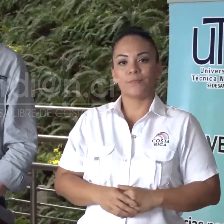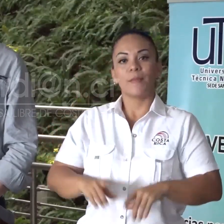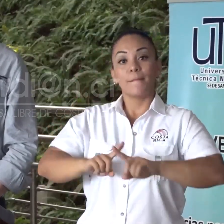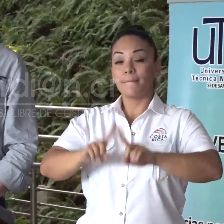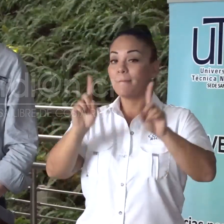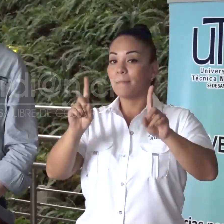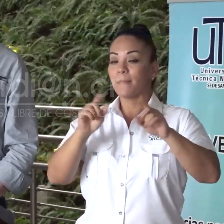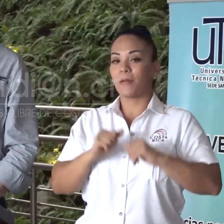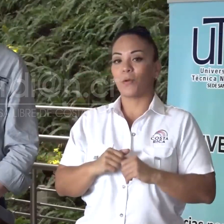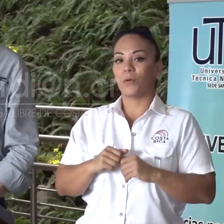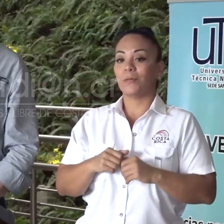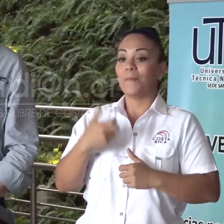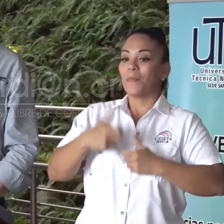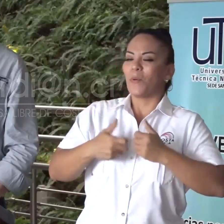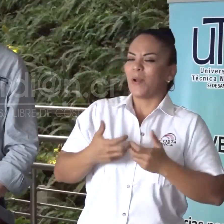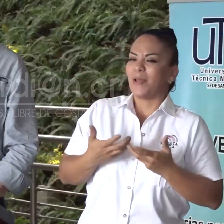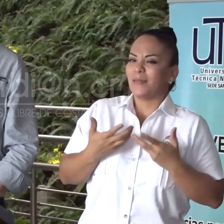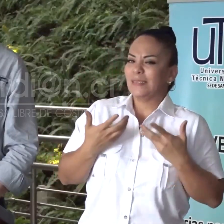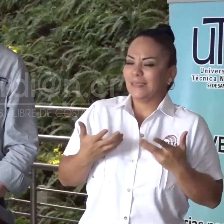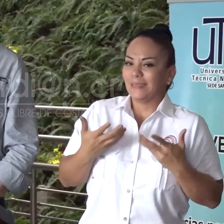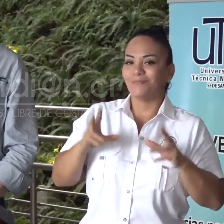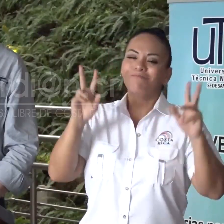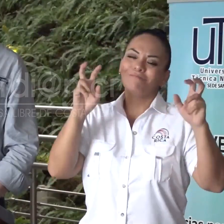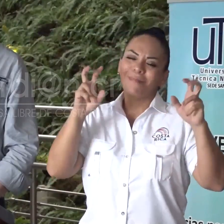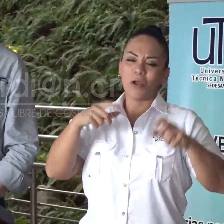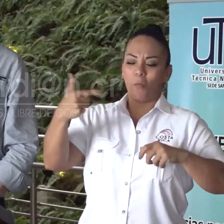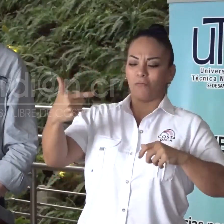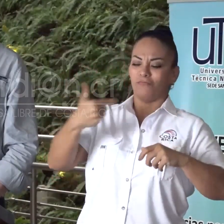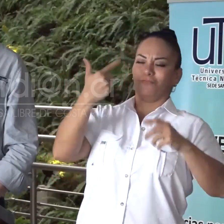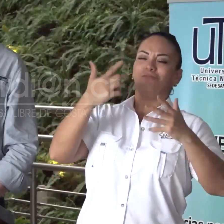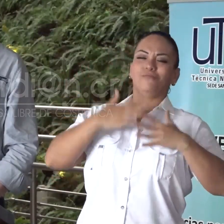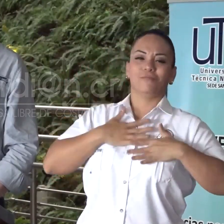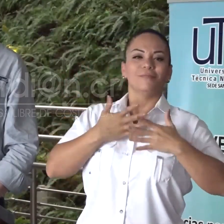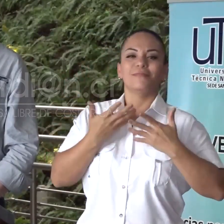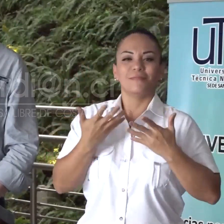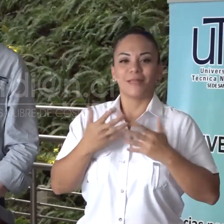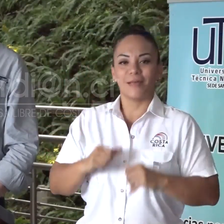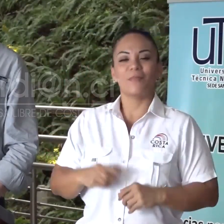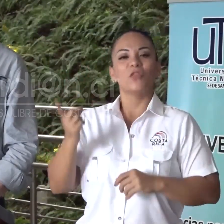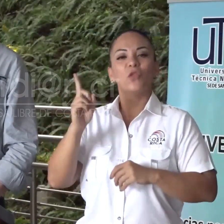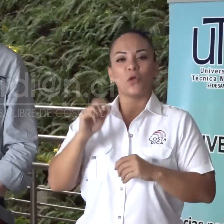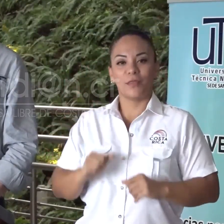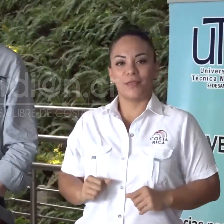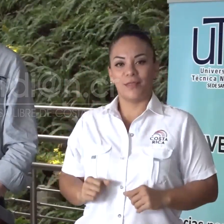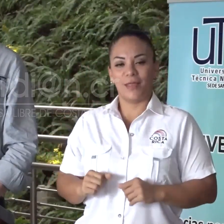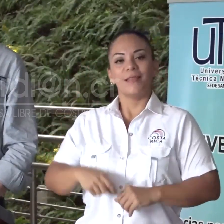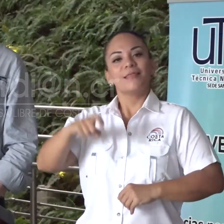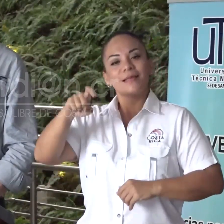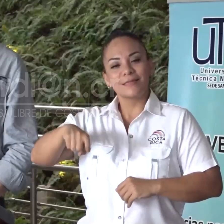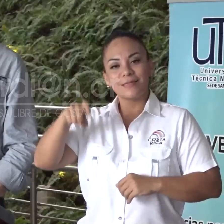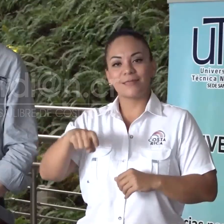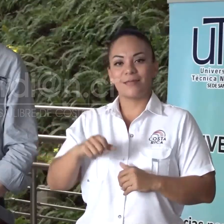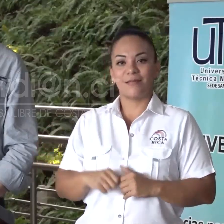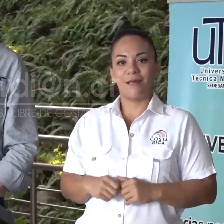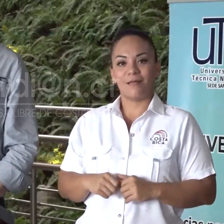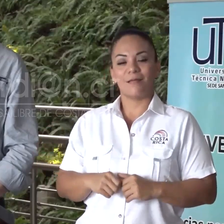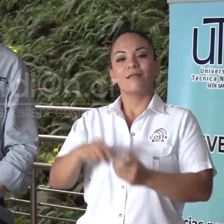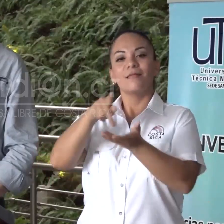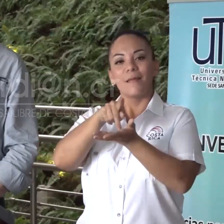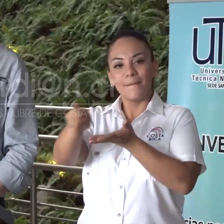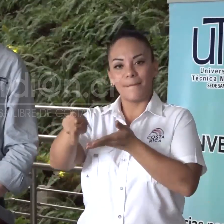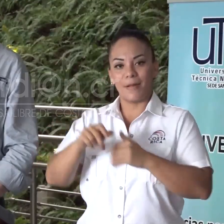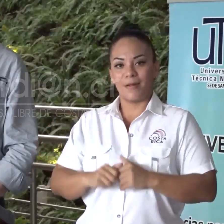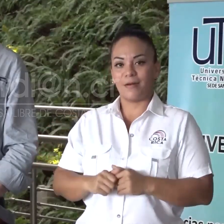pero el balazo en el pecho, por decirlo así, está en la necesidad de